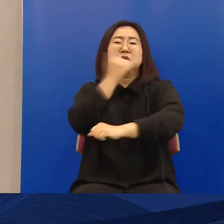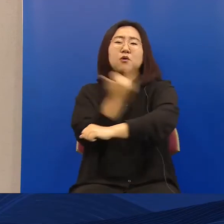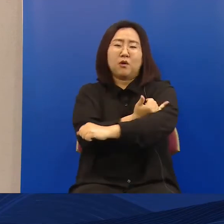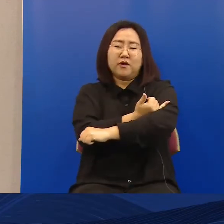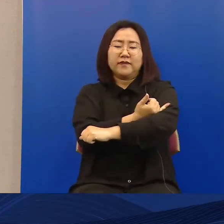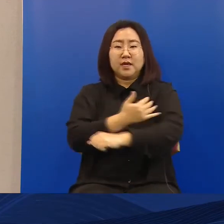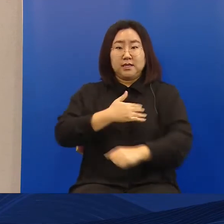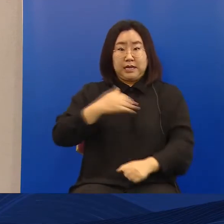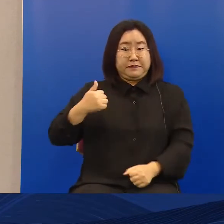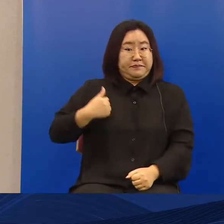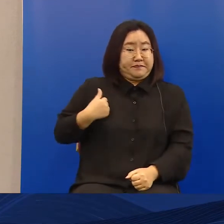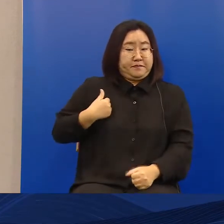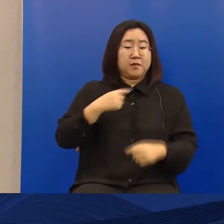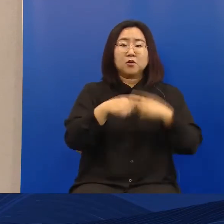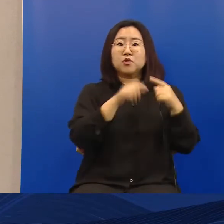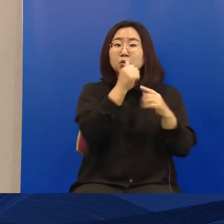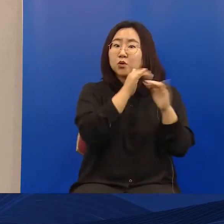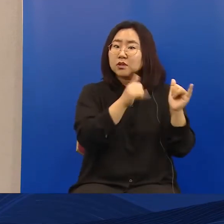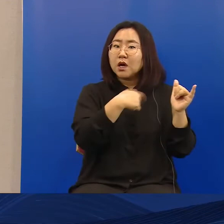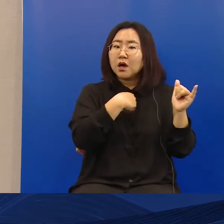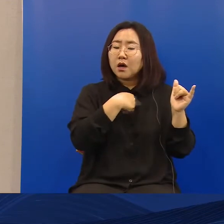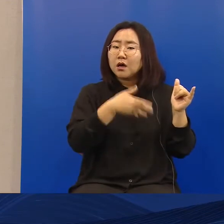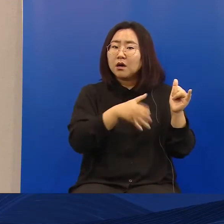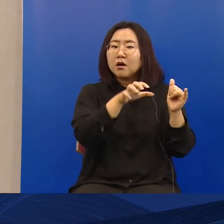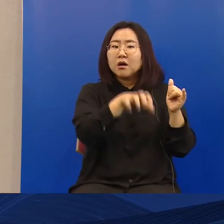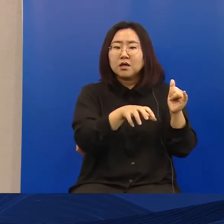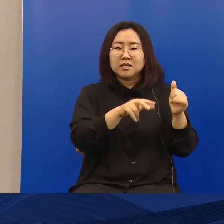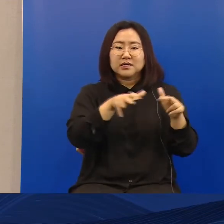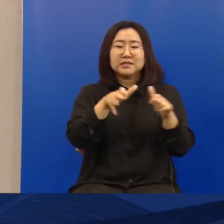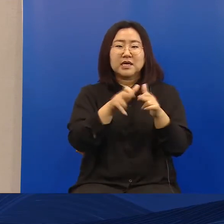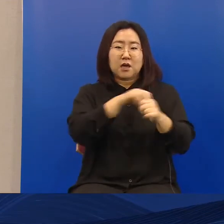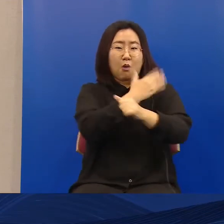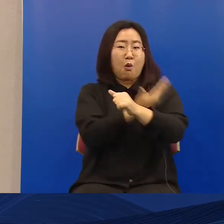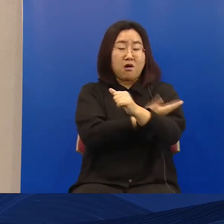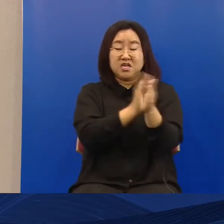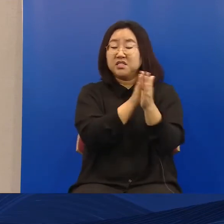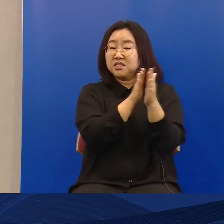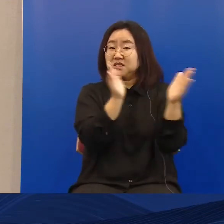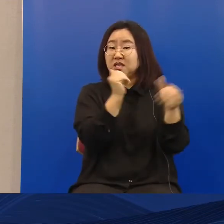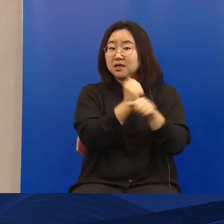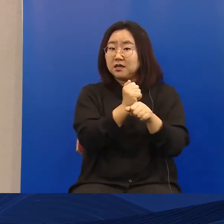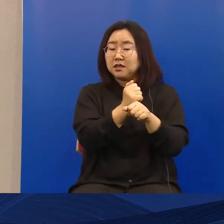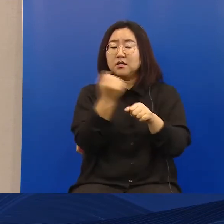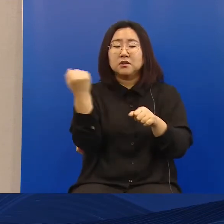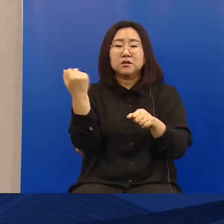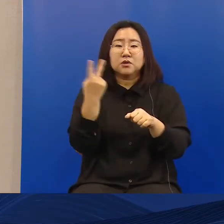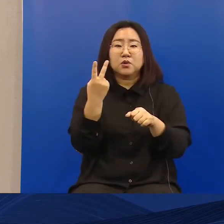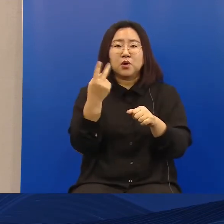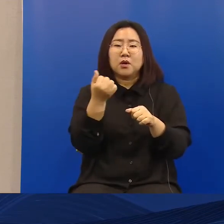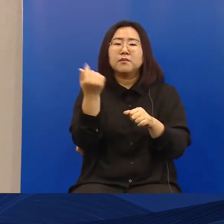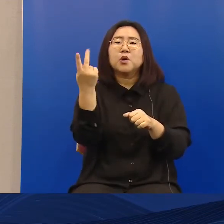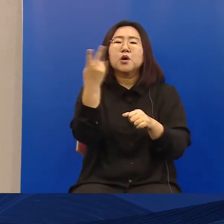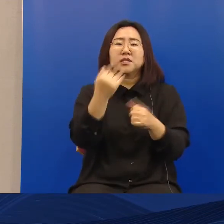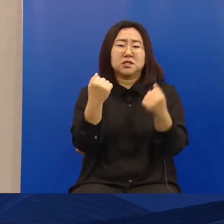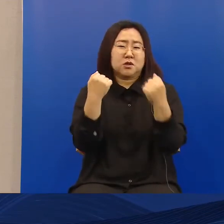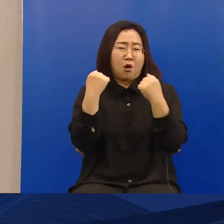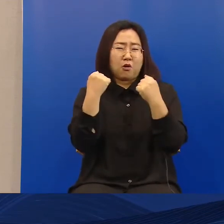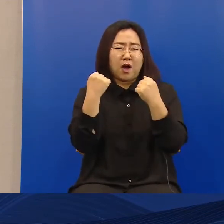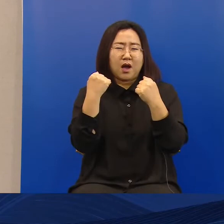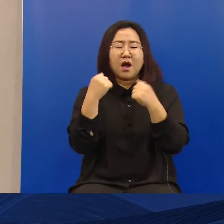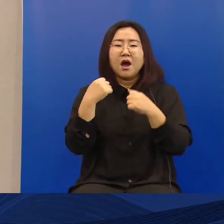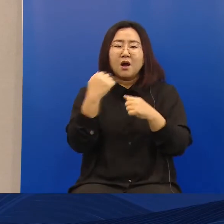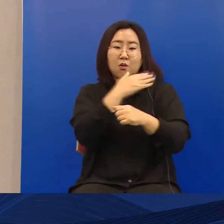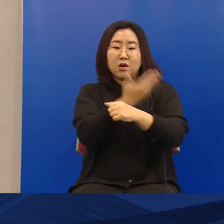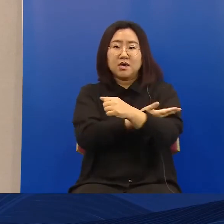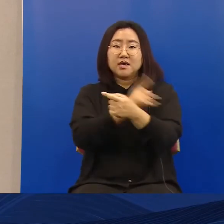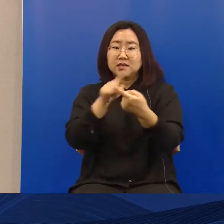통역사로서요. 저는 제 조국에서 이런 장애 권리를 사용하기 시작했습니다. 그리고 몇 가지 건강관리에 대한 판례를